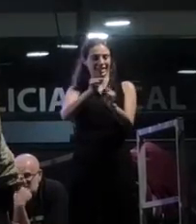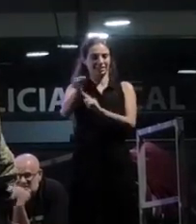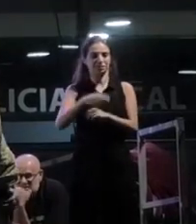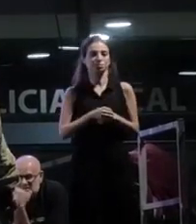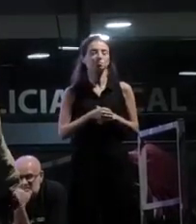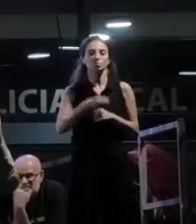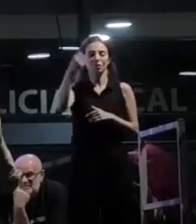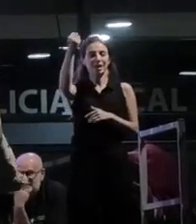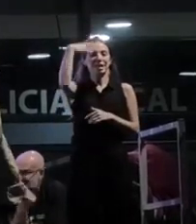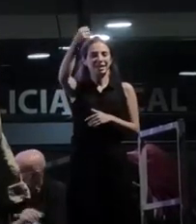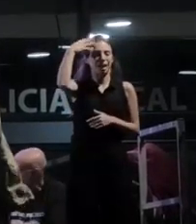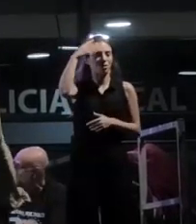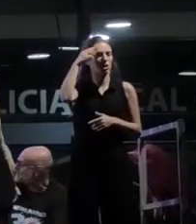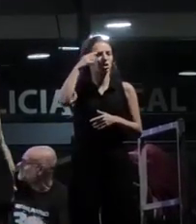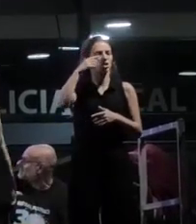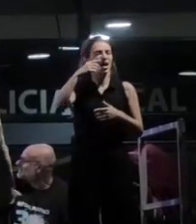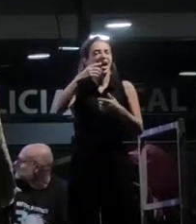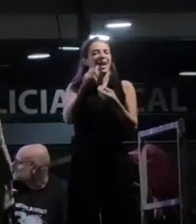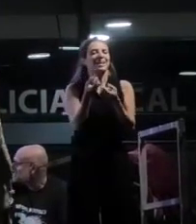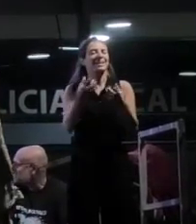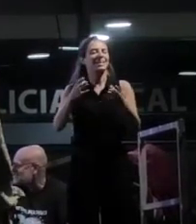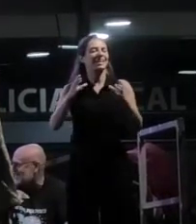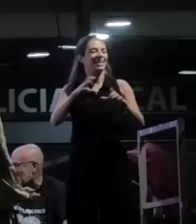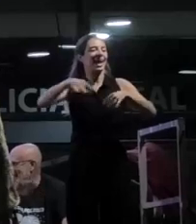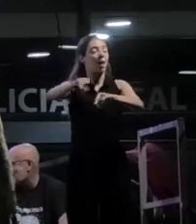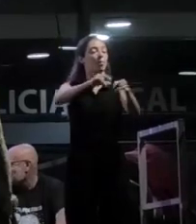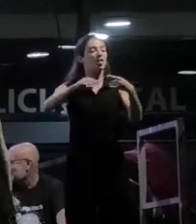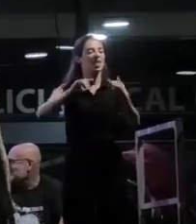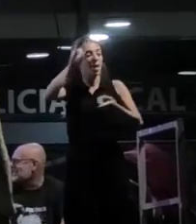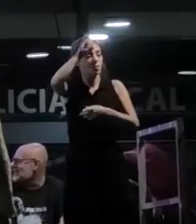Cambrils, cap de demonios!